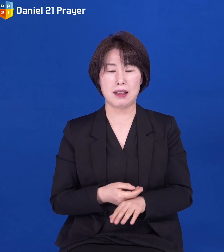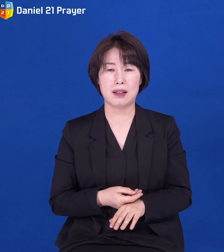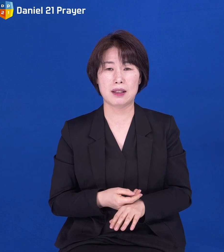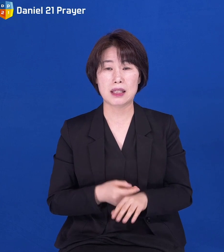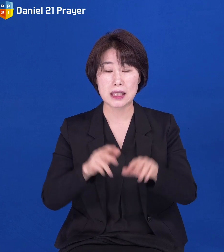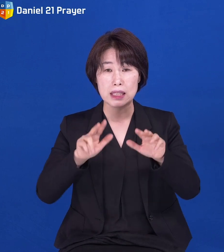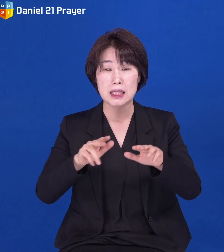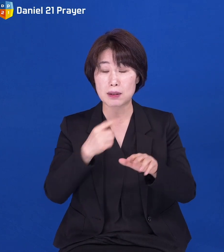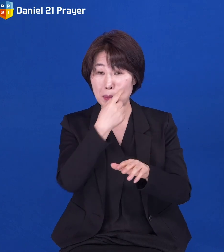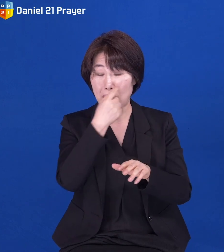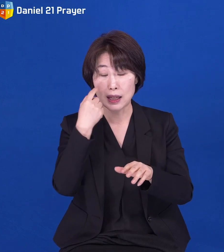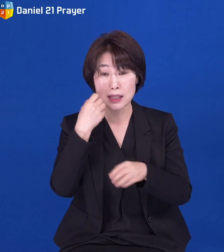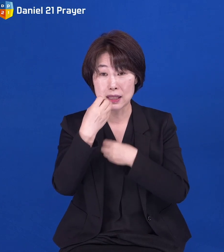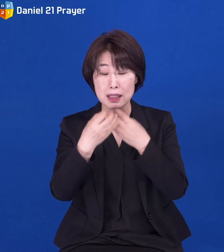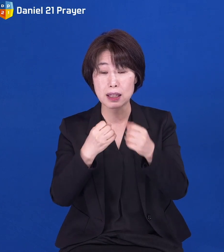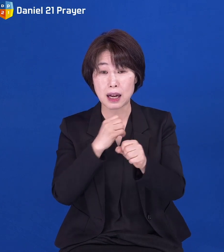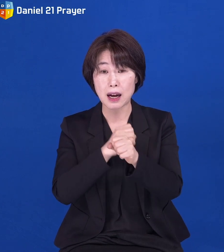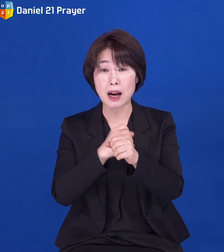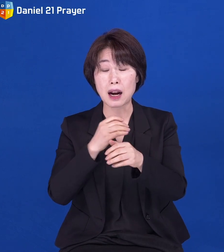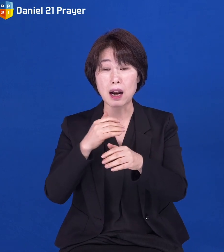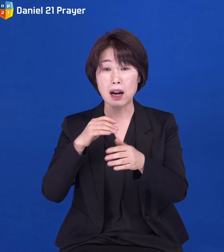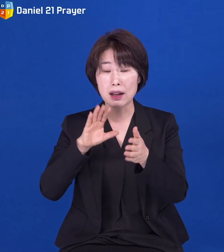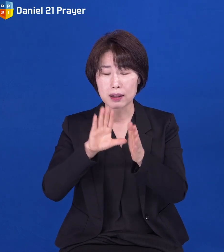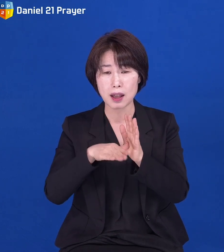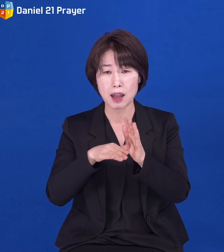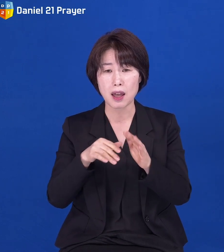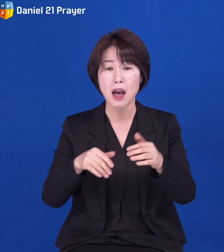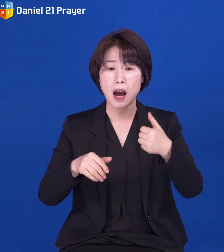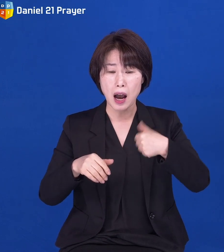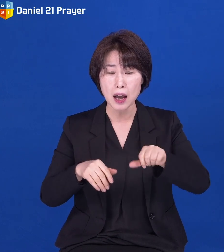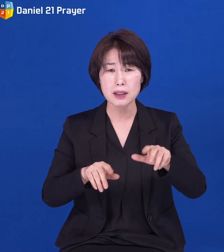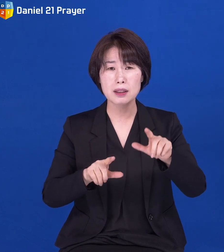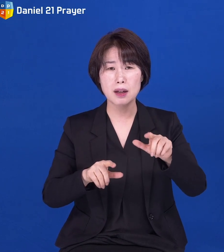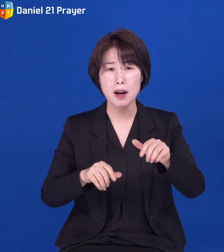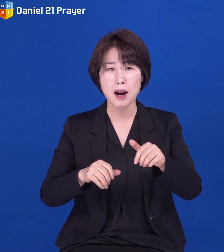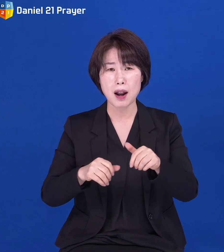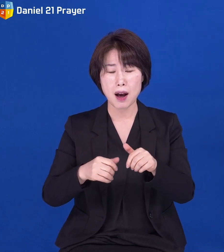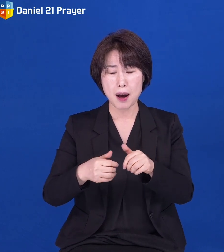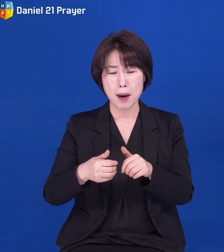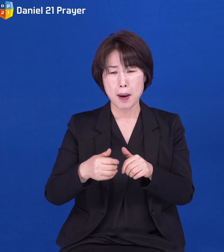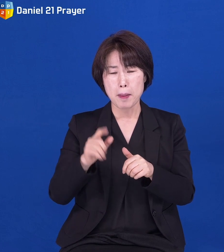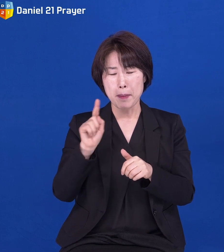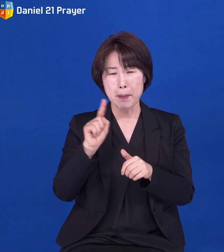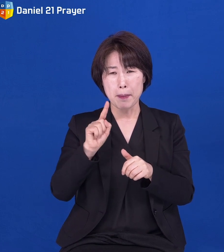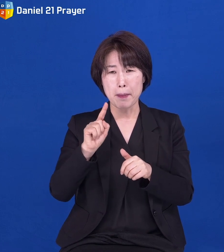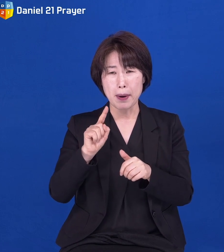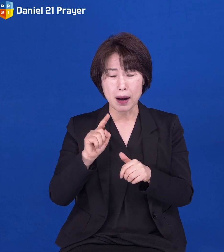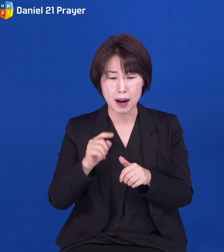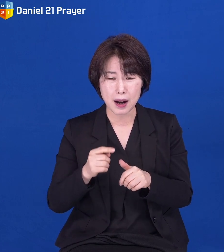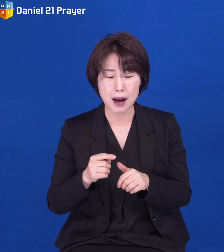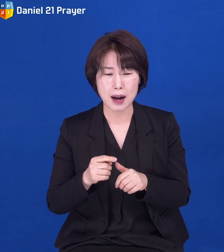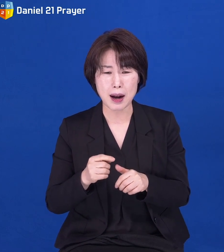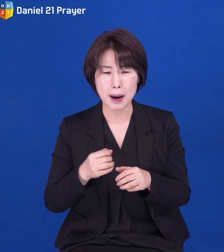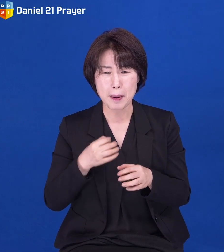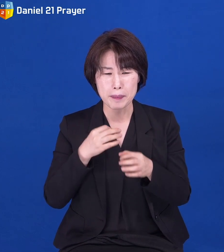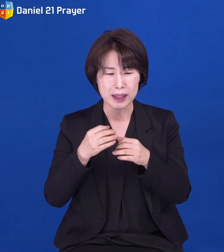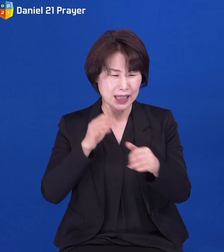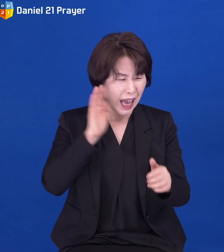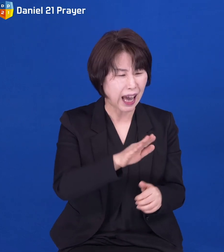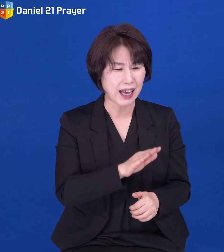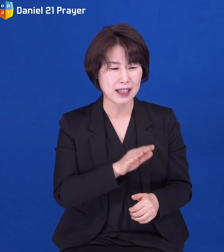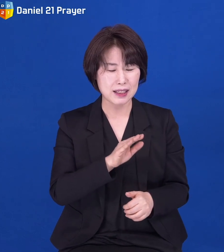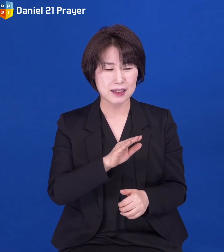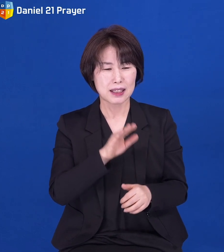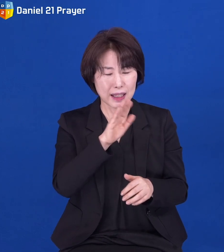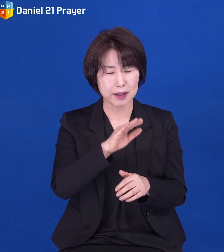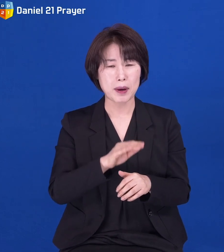간증 가야 되는데 얘가 왜 나한테 이렇게 시험을 주나 할 정도의 일이 좀 있었거든요. 얘한테 막 소리를 지르고 싶지 않은데 소리를 질렀어요. 소리를